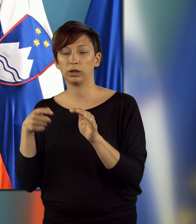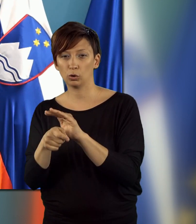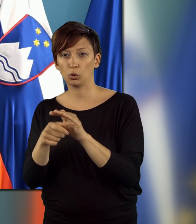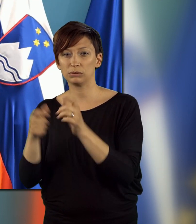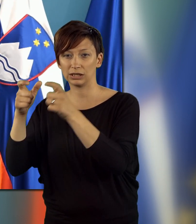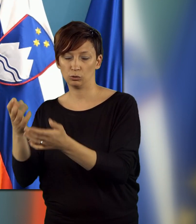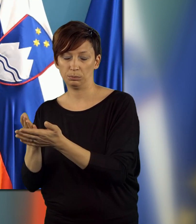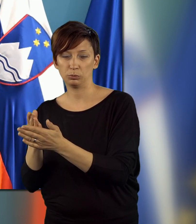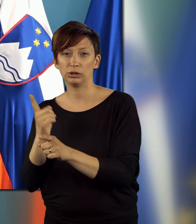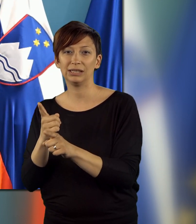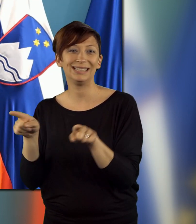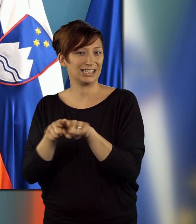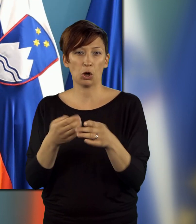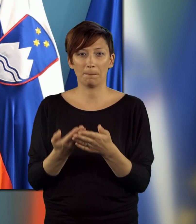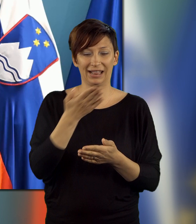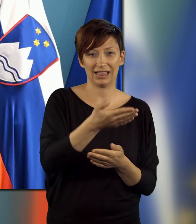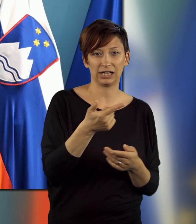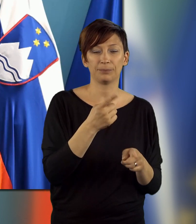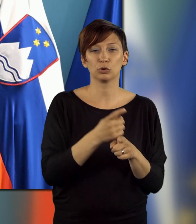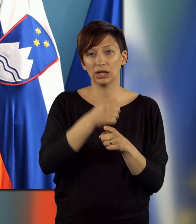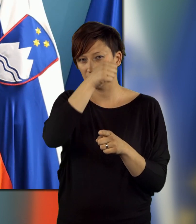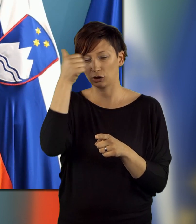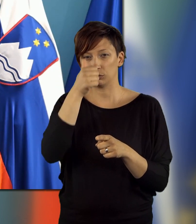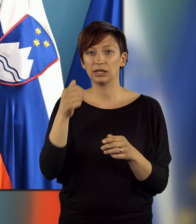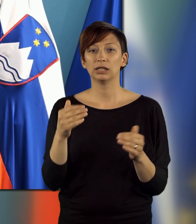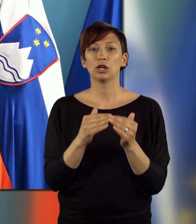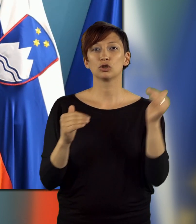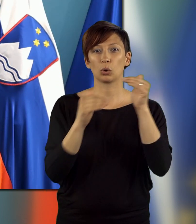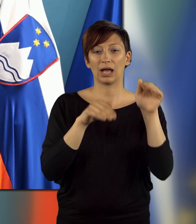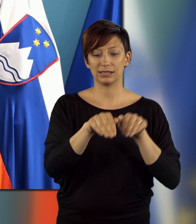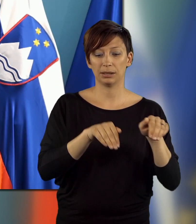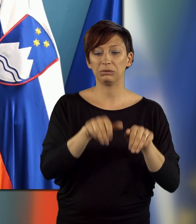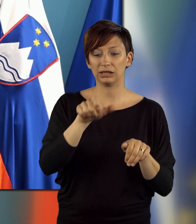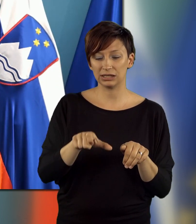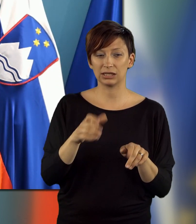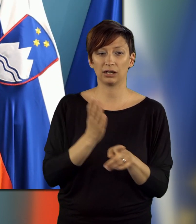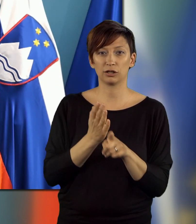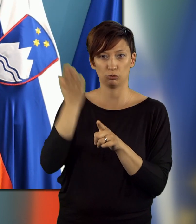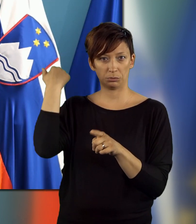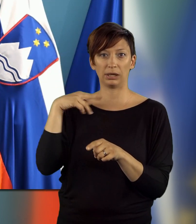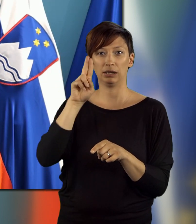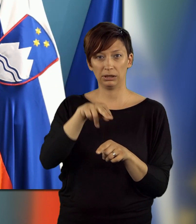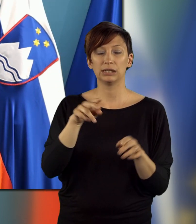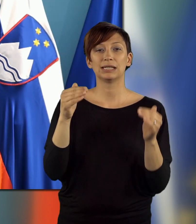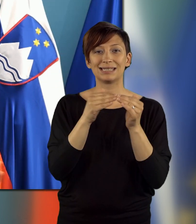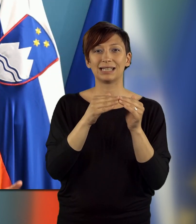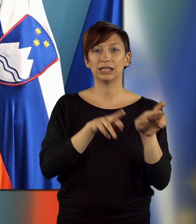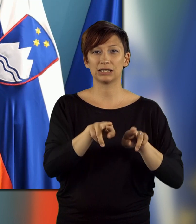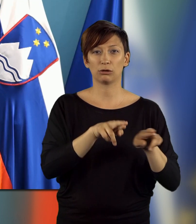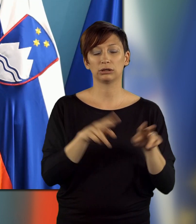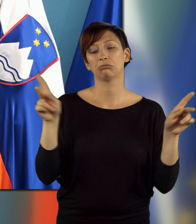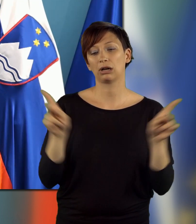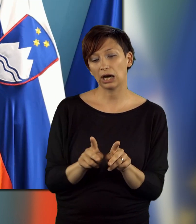protikorupcijske institucije in pa seveda tudi tako imenovano soglasje ministra, kar smo nekoč že imeli. To je